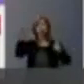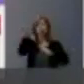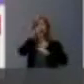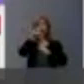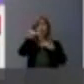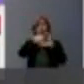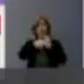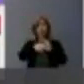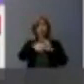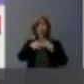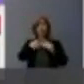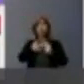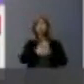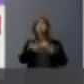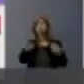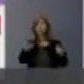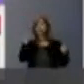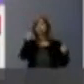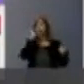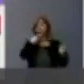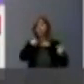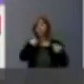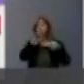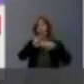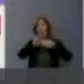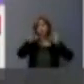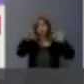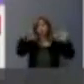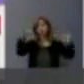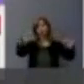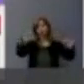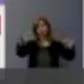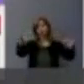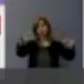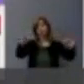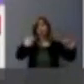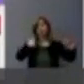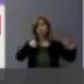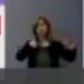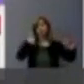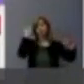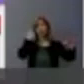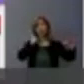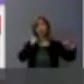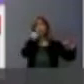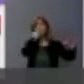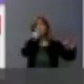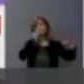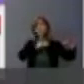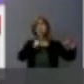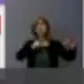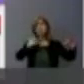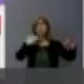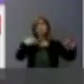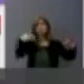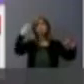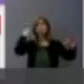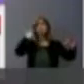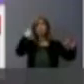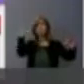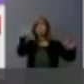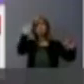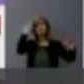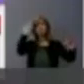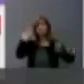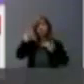la buonanima di mia madre avrebbe sicuramente detto una volta letto dal giornale queste notizie direi